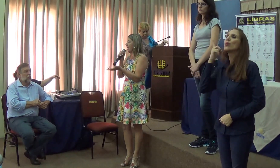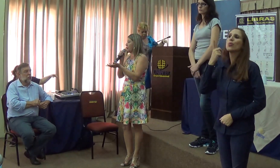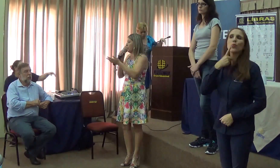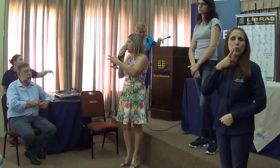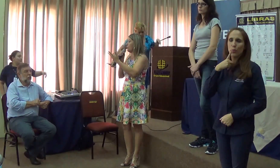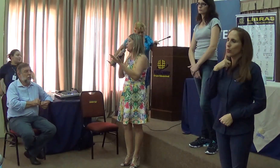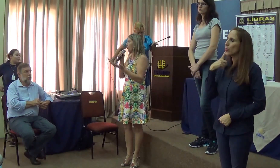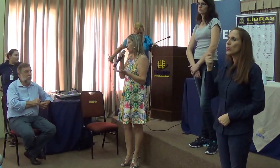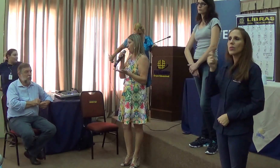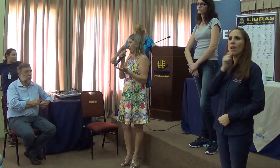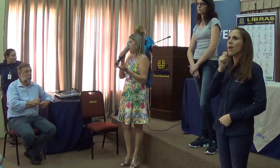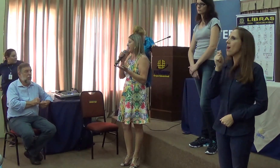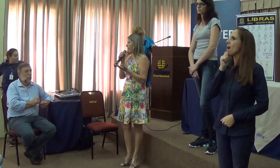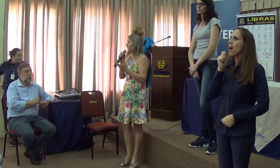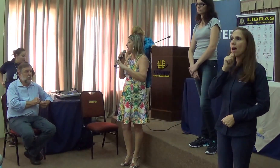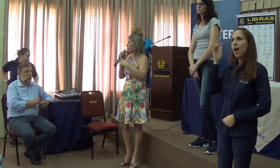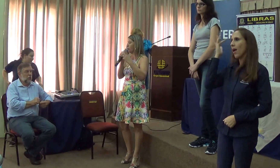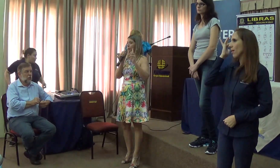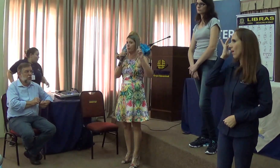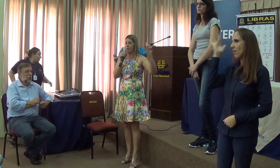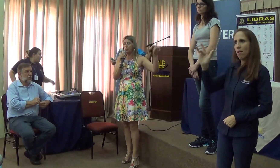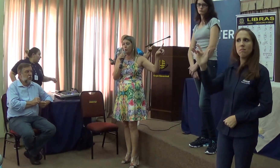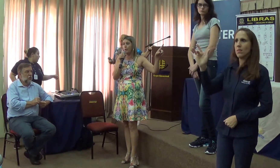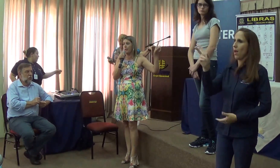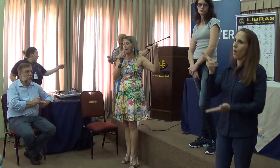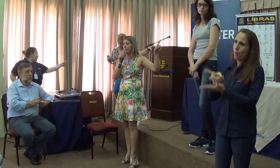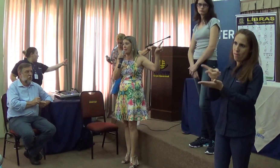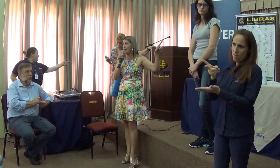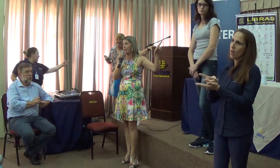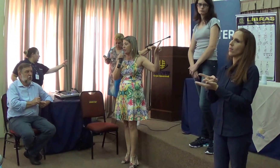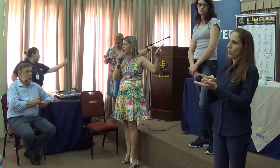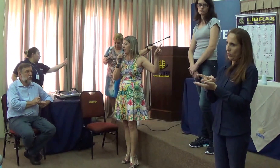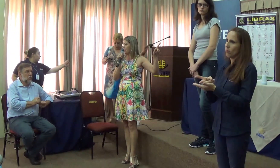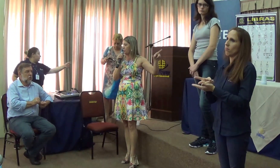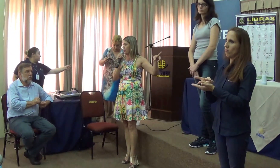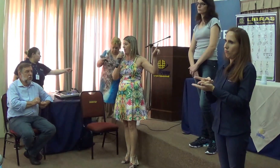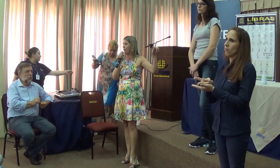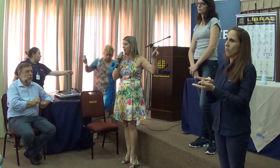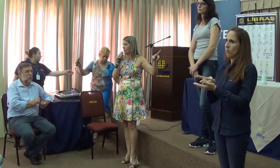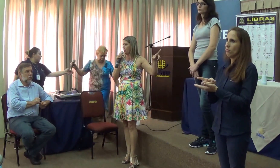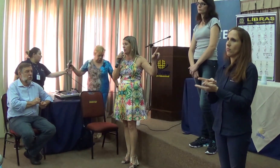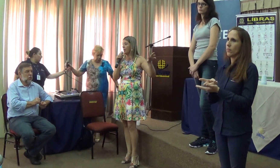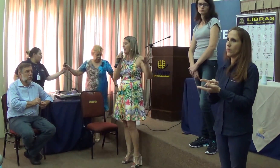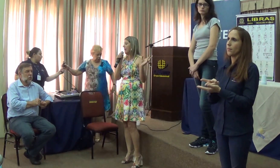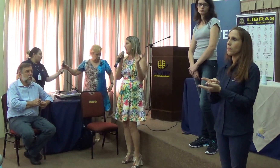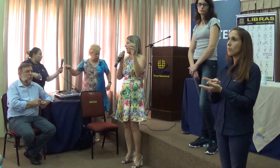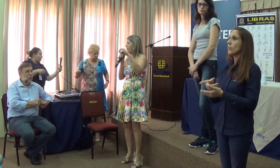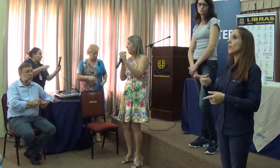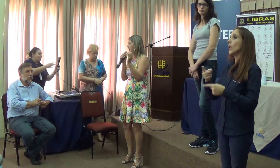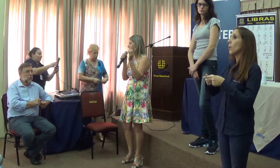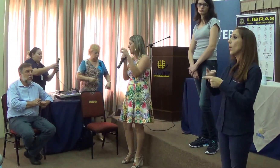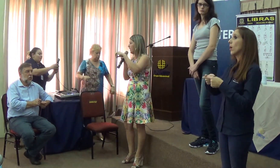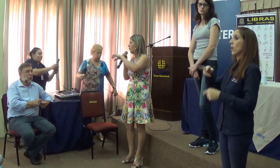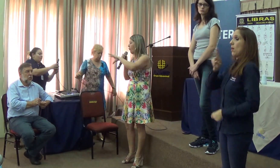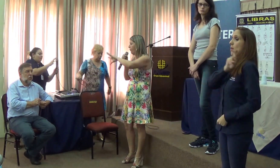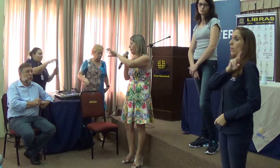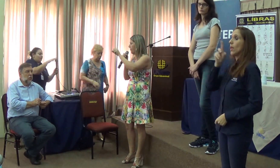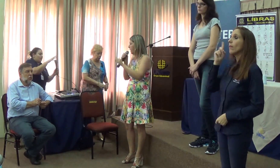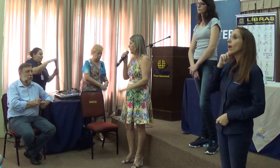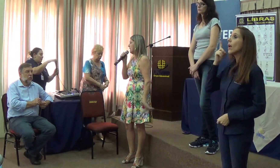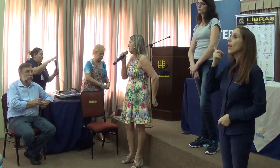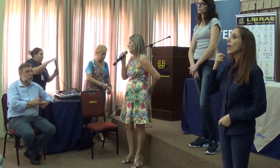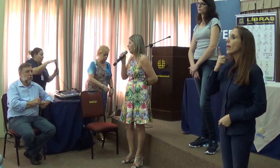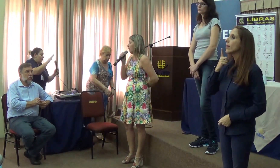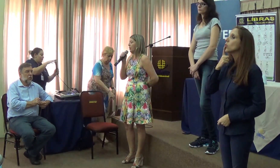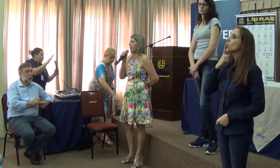Não são todos, claro, nós temos um grupo, né? Esse grupo é a Ângela que é responsável, ela é surda, e ela vai acrescentando conforme